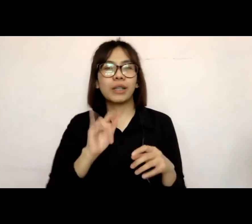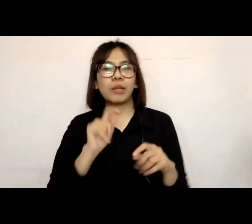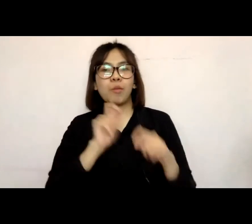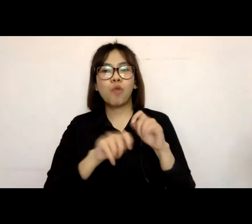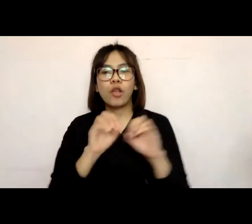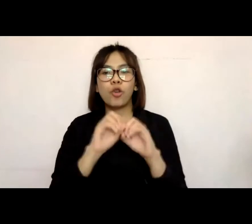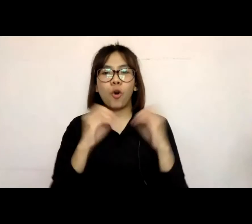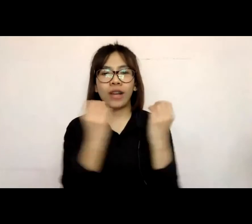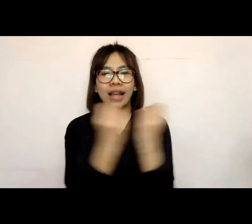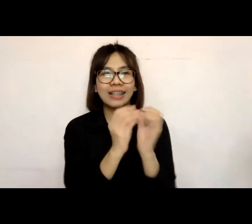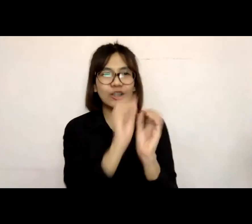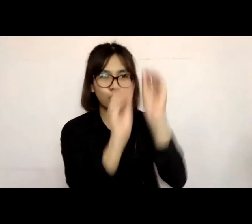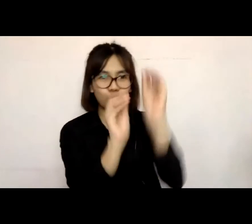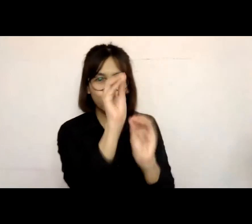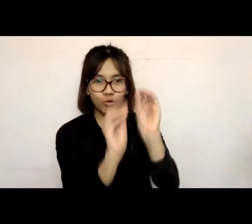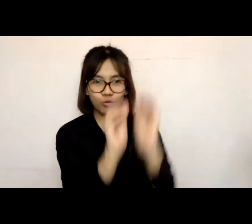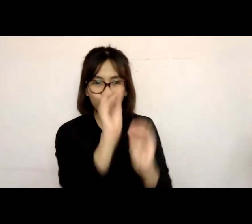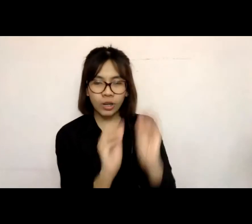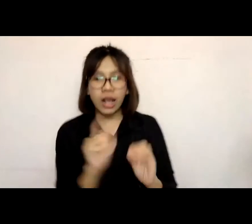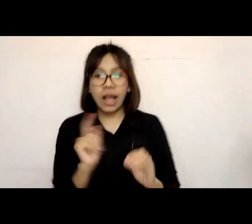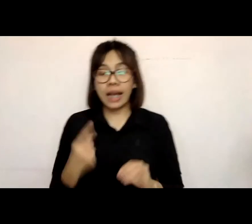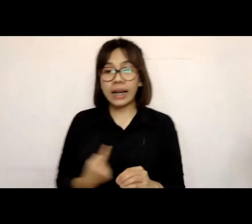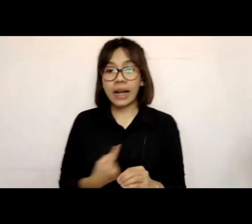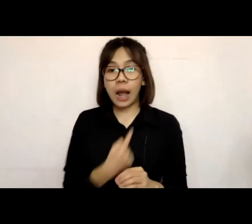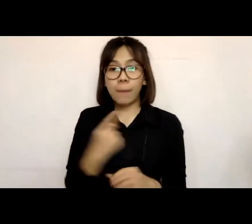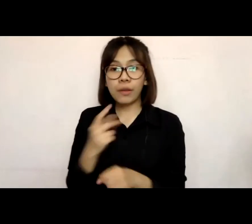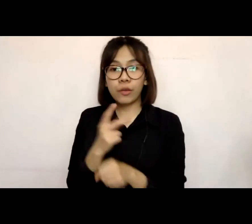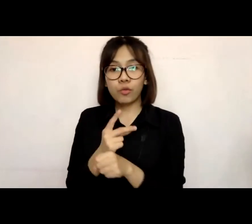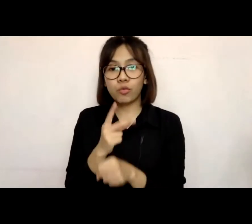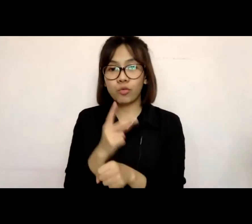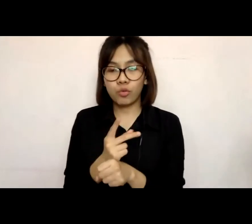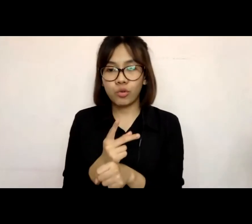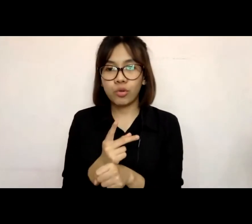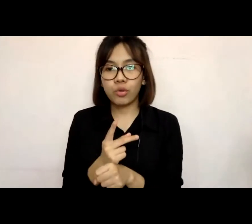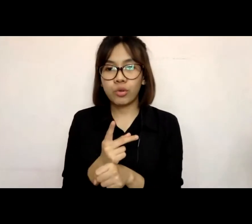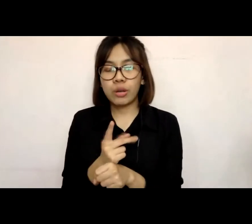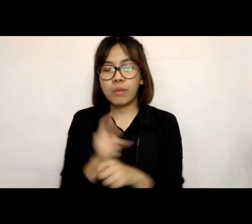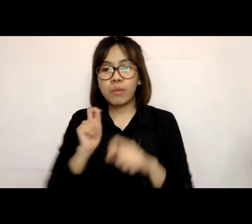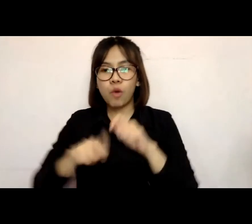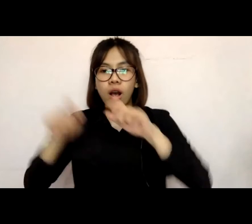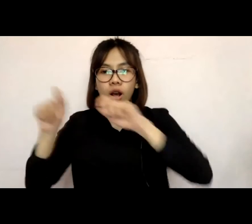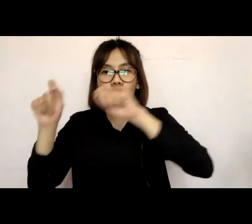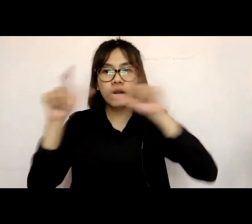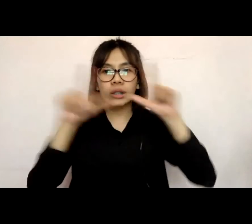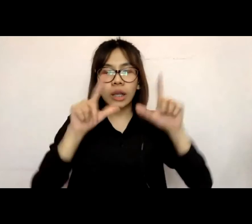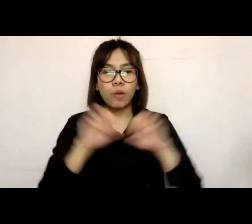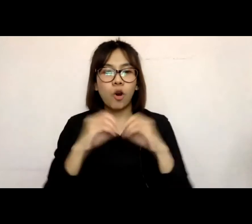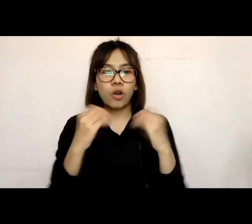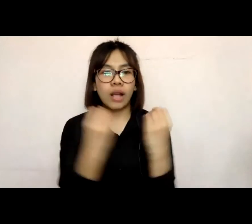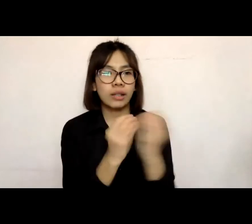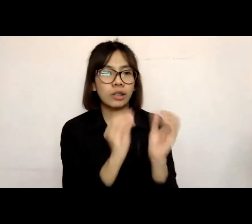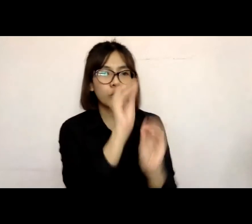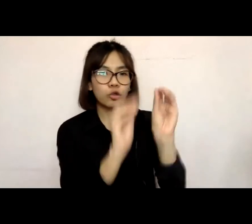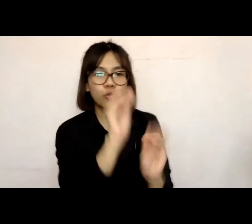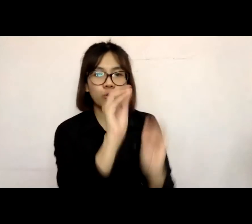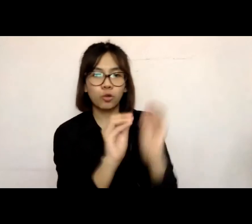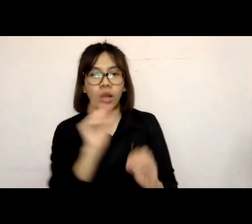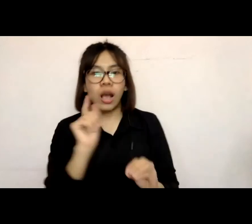banyak sekali siswa yang istilahnya berani untuk melaporkan tindakan apa yang mereka terima gitu dari orang lain.